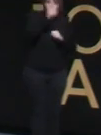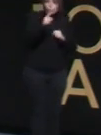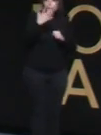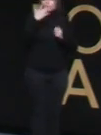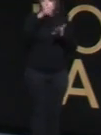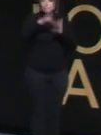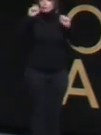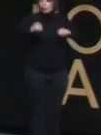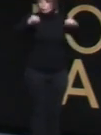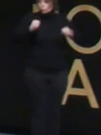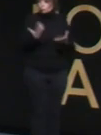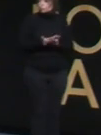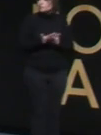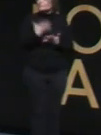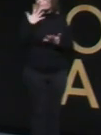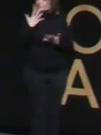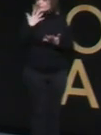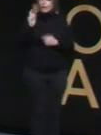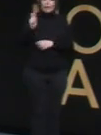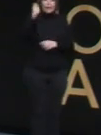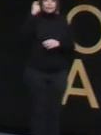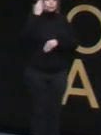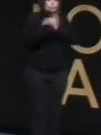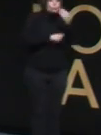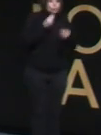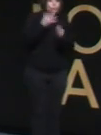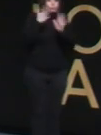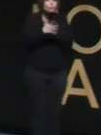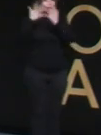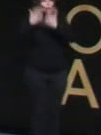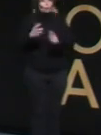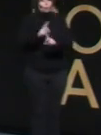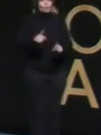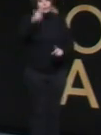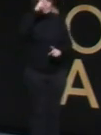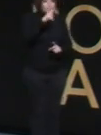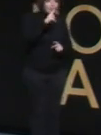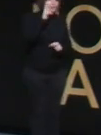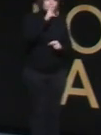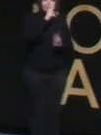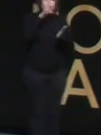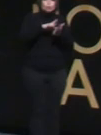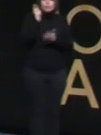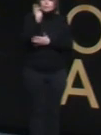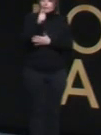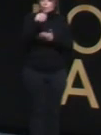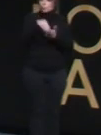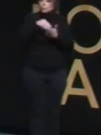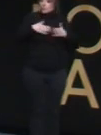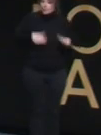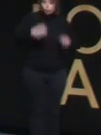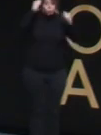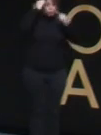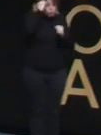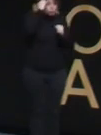como adultos, ¿eh? O sea, si no tengo éxito en lo que hago es que lo que he hecho no ha funcionado. Entonces, como padres y como madres, nos pasa muchas veces que estamos con nuestro hijo estudiando y